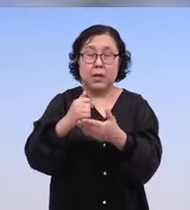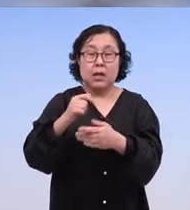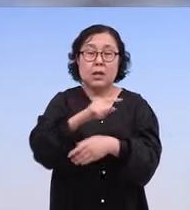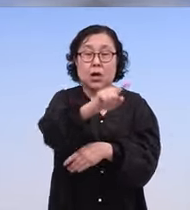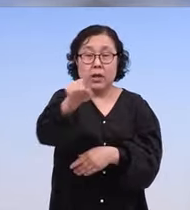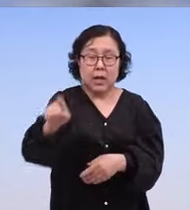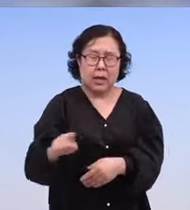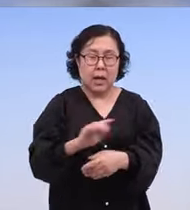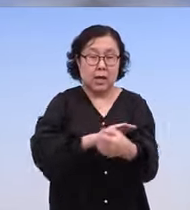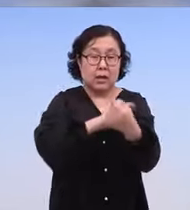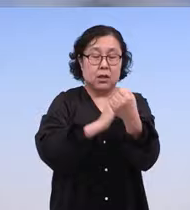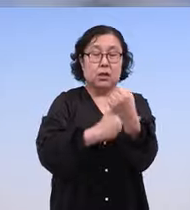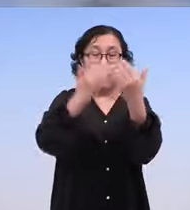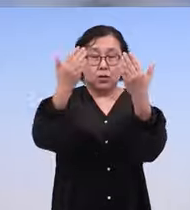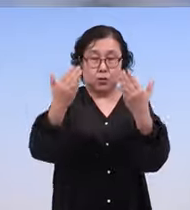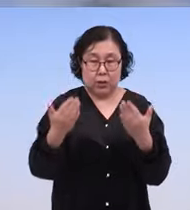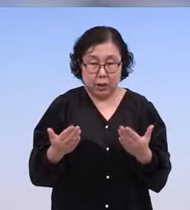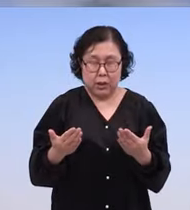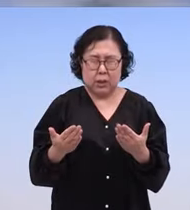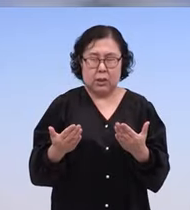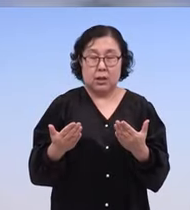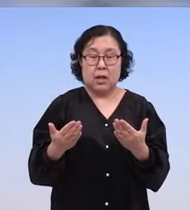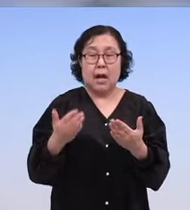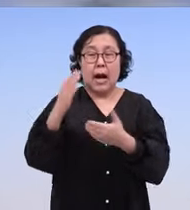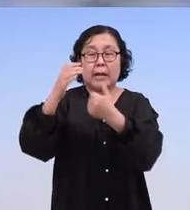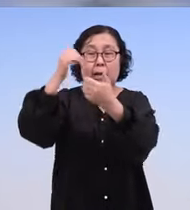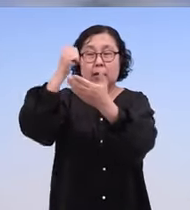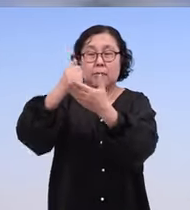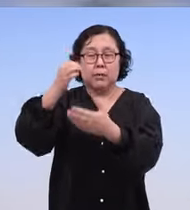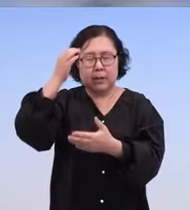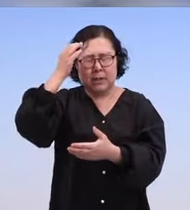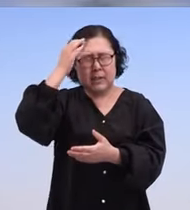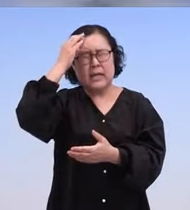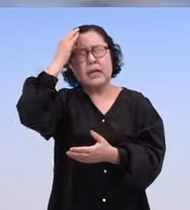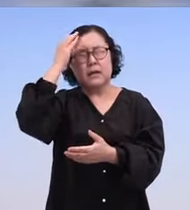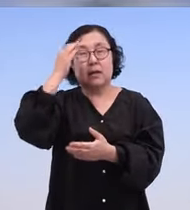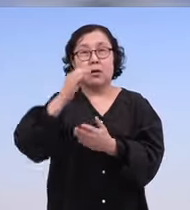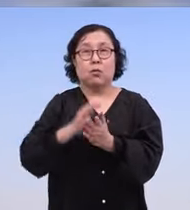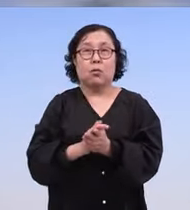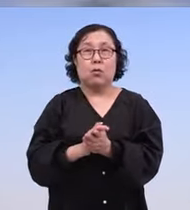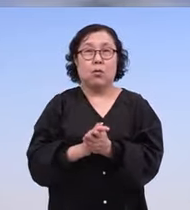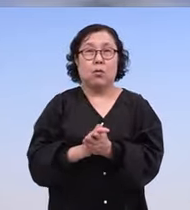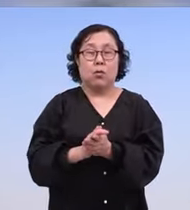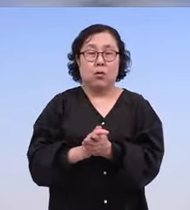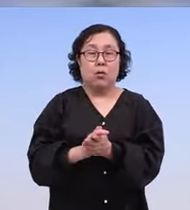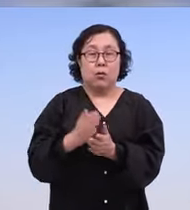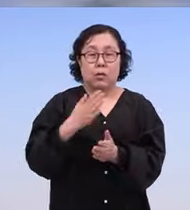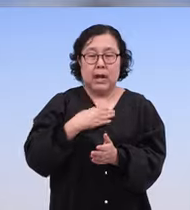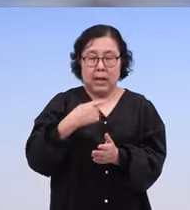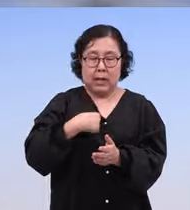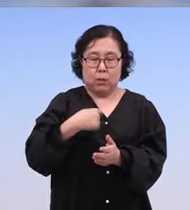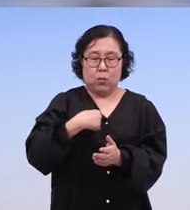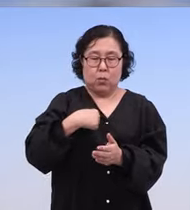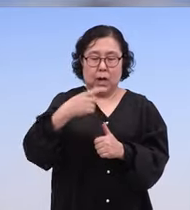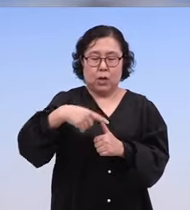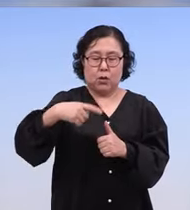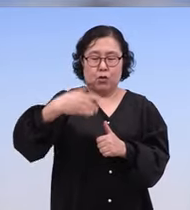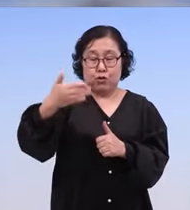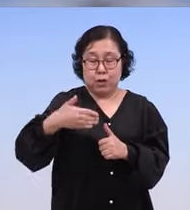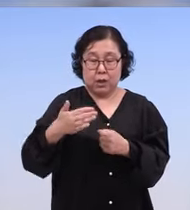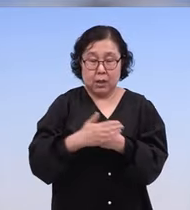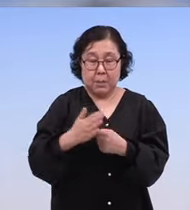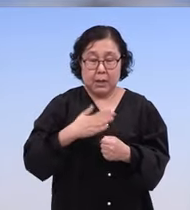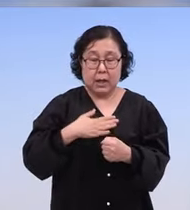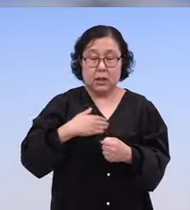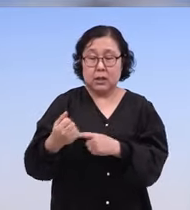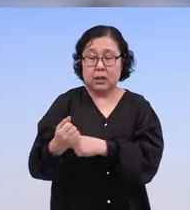너에게 능력 주시는 그분을 왜 인식하지 않고 사느냐고 그렇게 저를 깨우쳐주는 그 힘으로 지금 버텨내고 있는 거